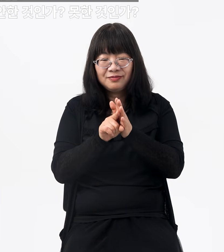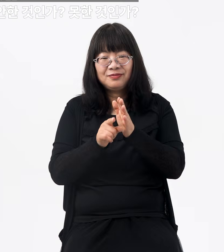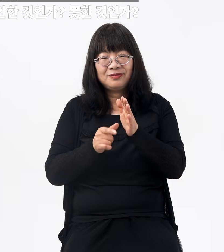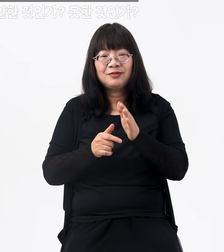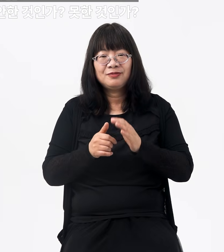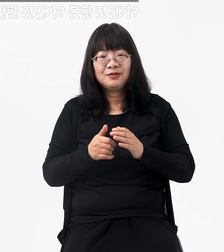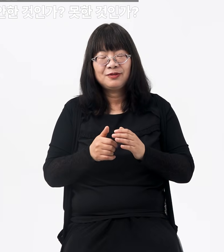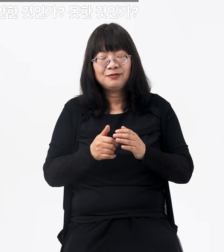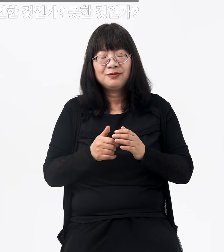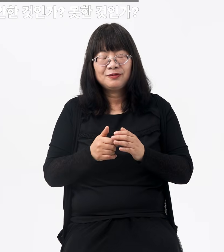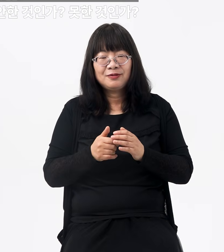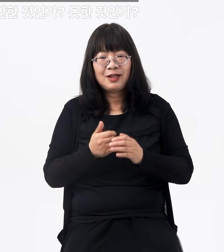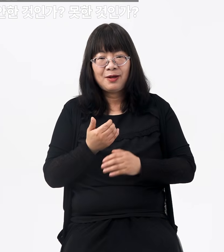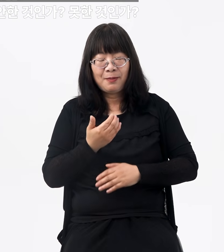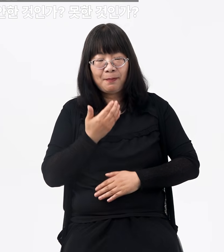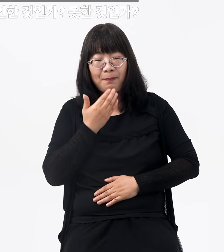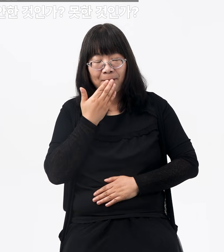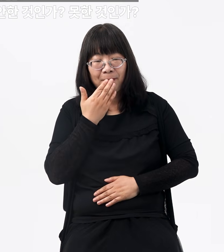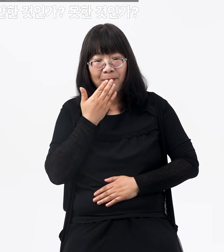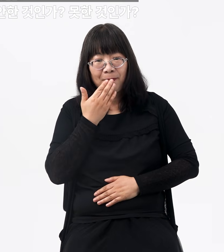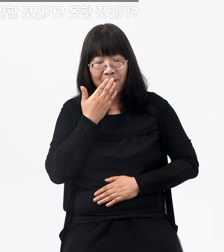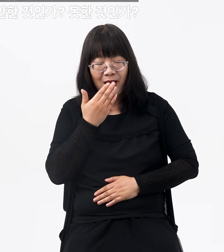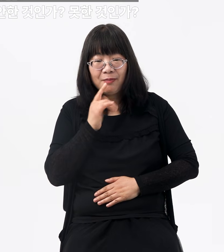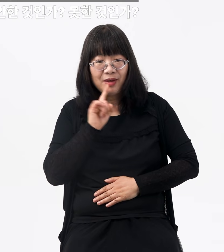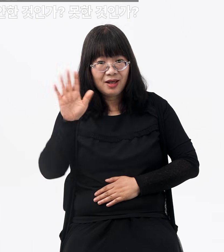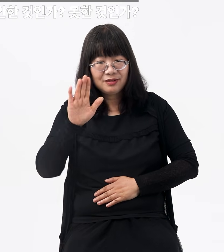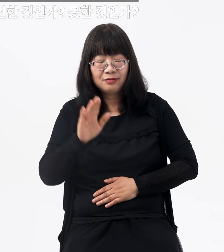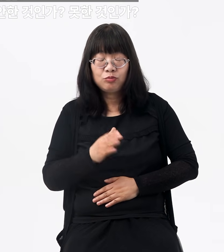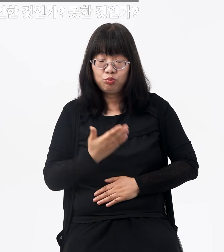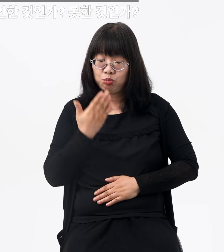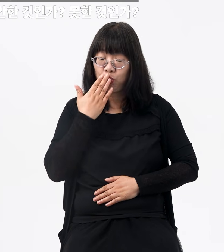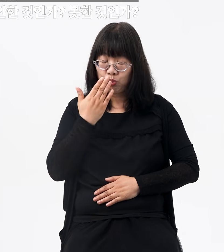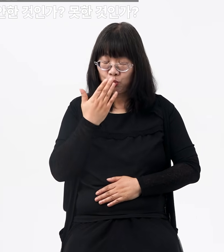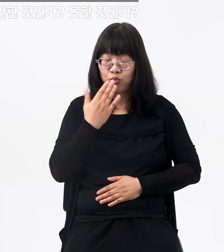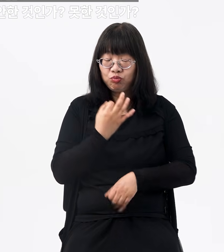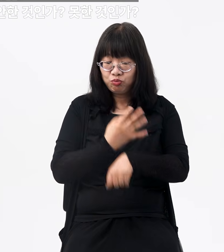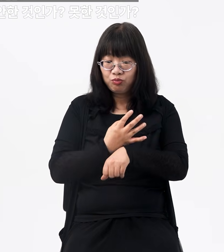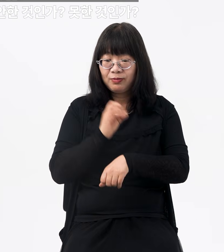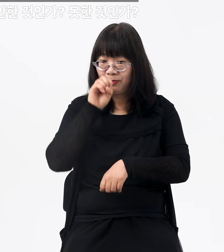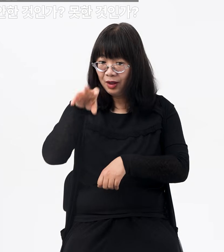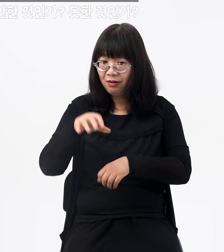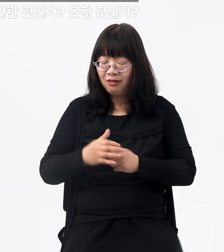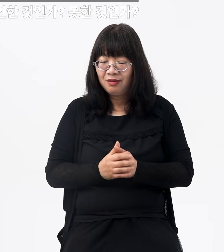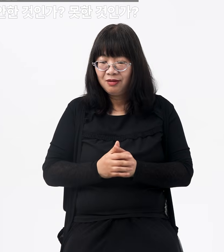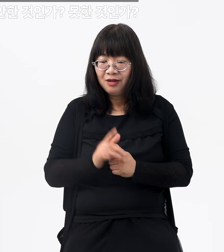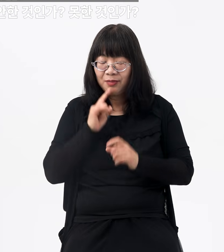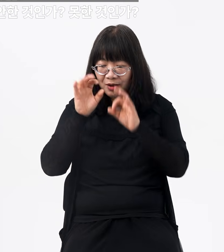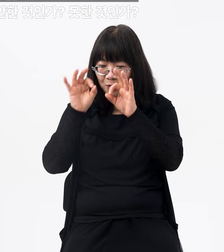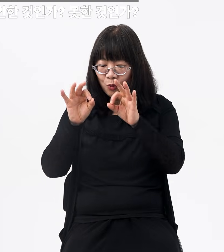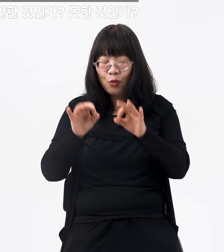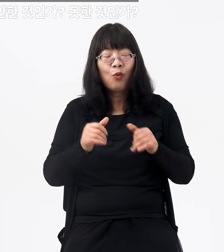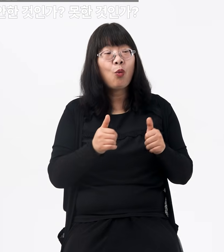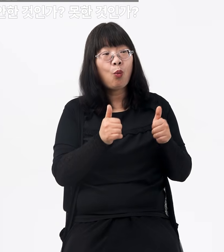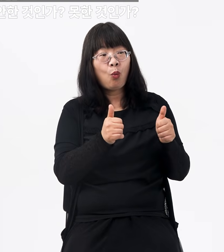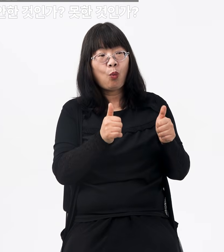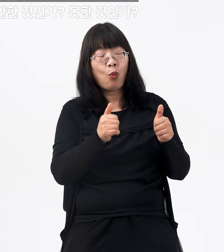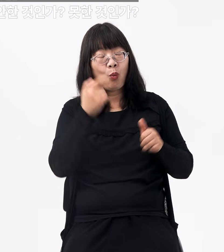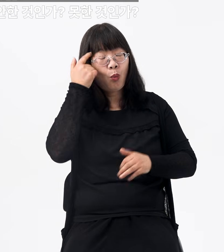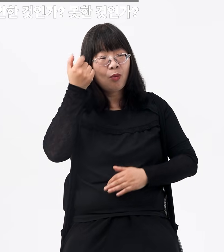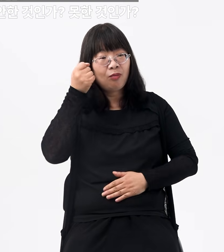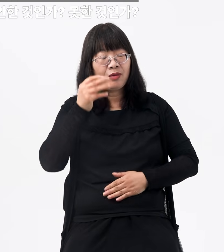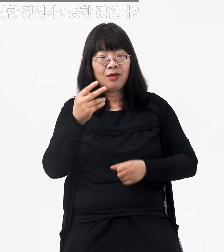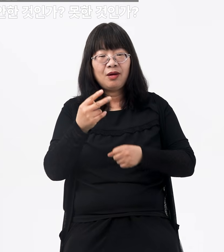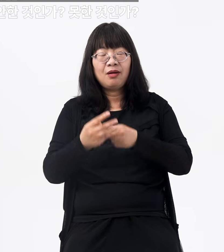미사 여구도 안 하고 이건 됩니다. 그래요. 이게 대단한 분이다. 한 2, 3년 있다가